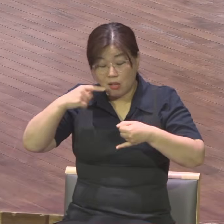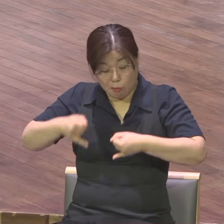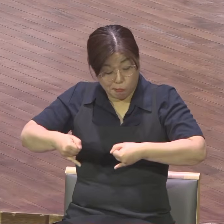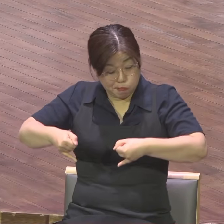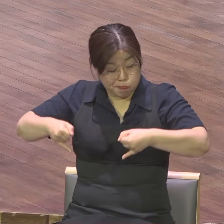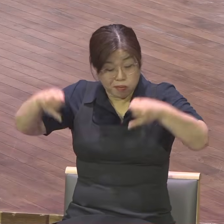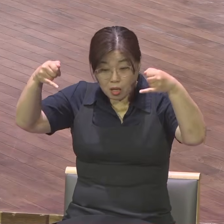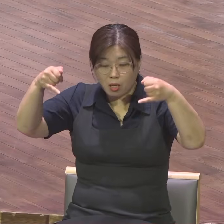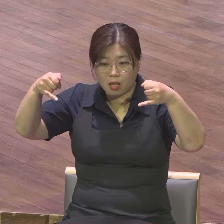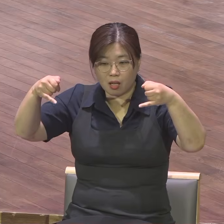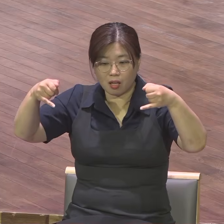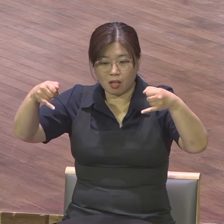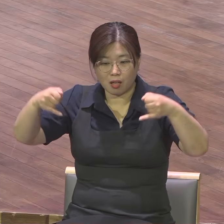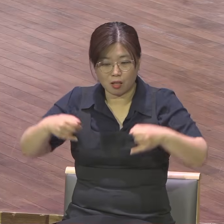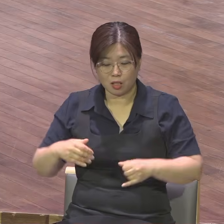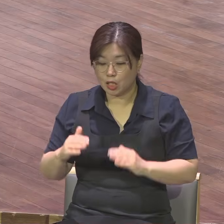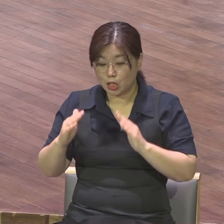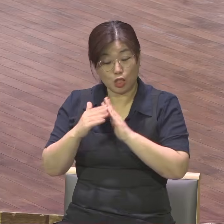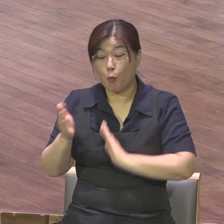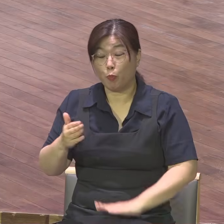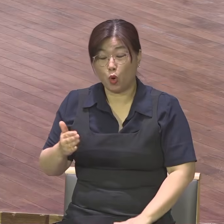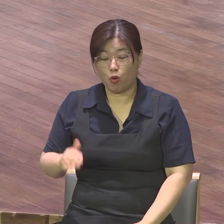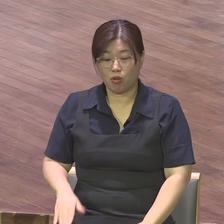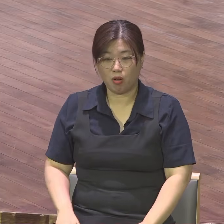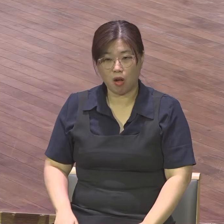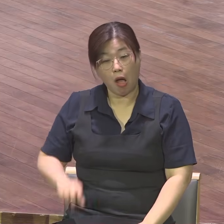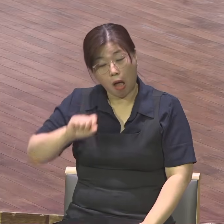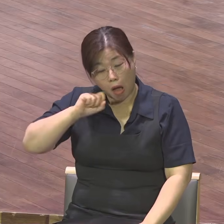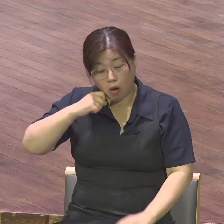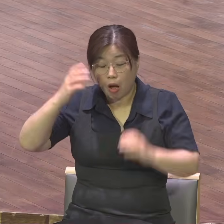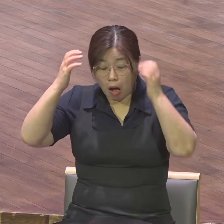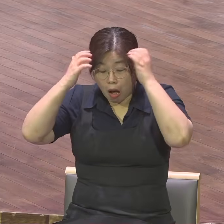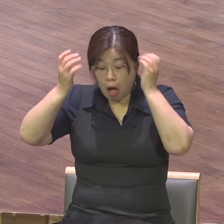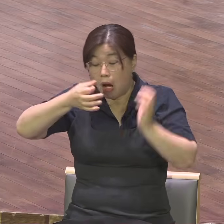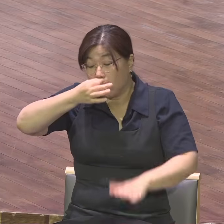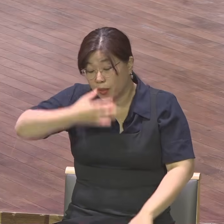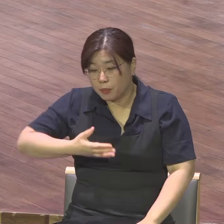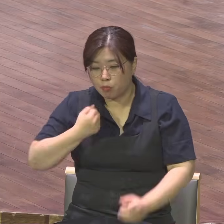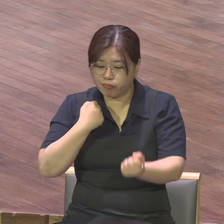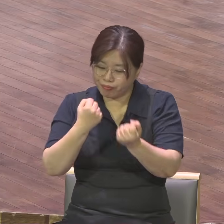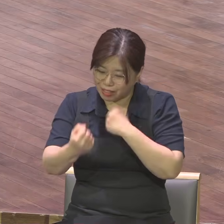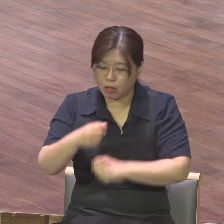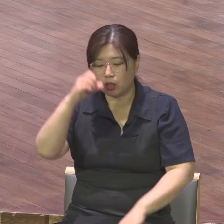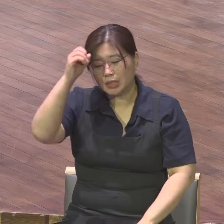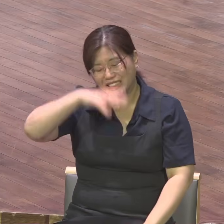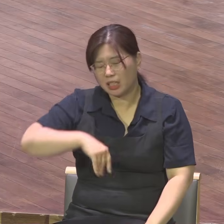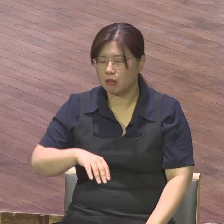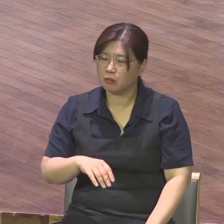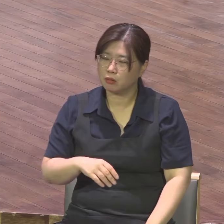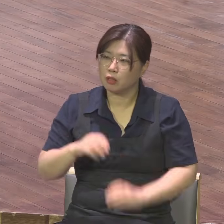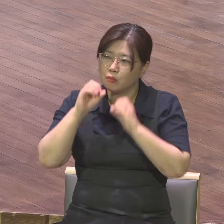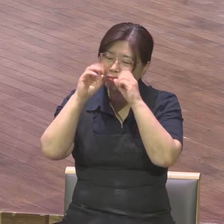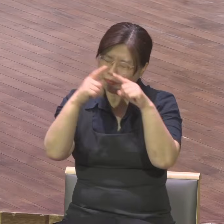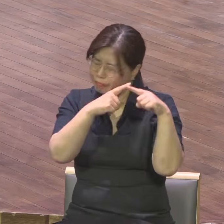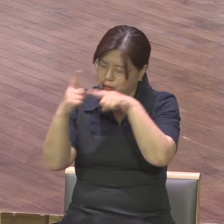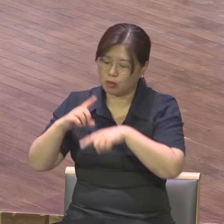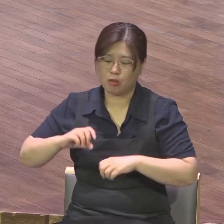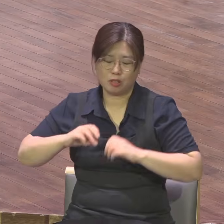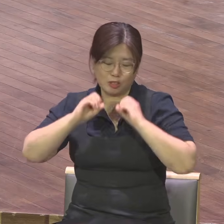그런데 교회의 직분 따라 복음 증하면서 미친 듯이 그냥 신나게 행복하게